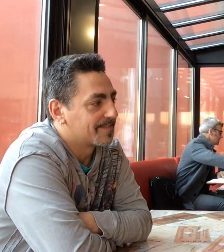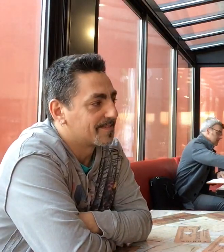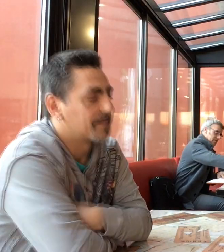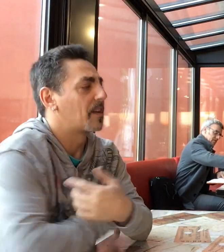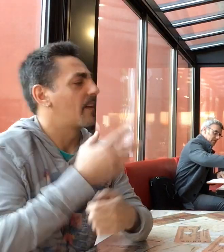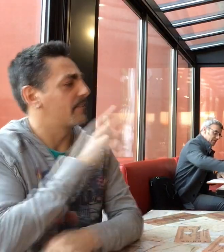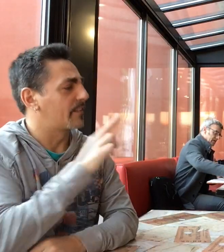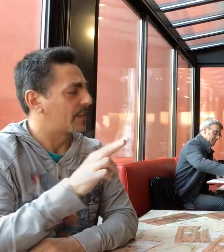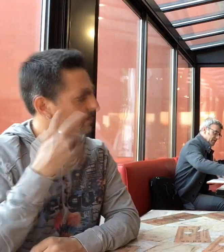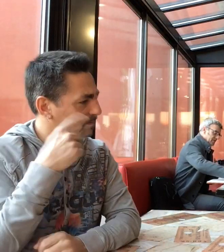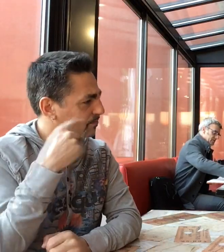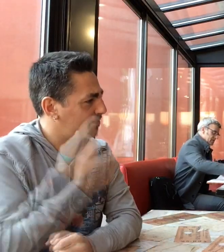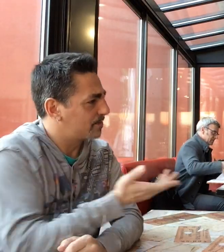le conte et la réalité vont se mélanger